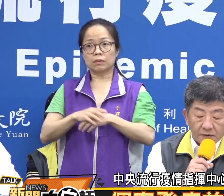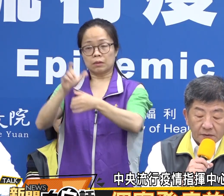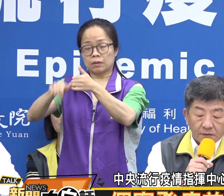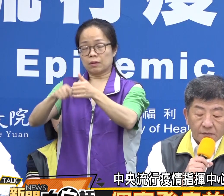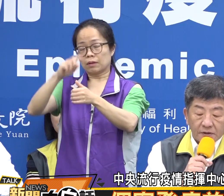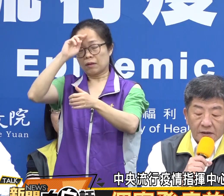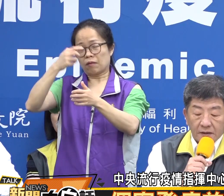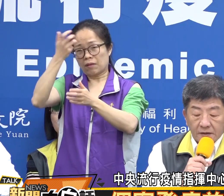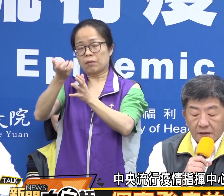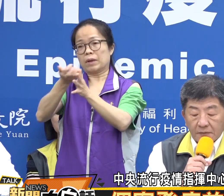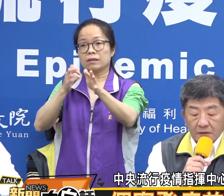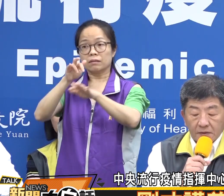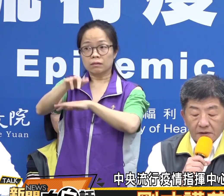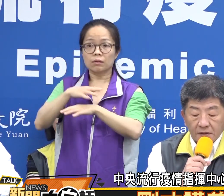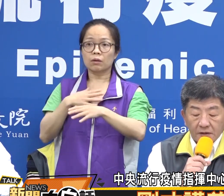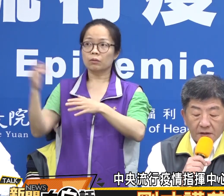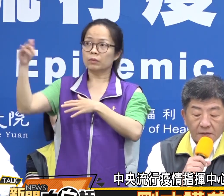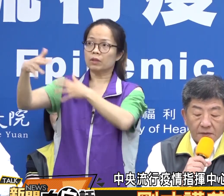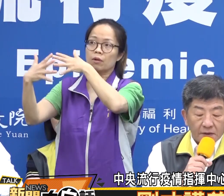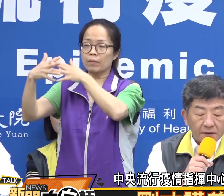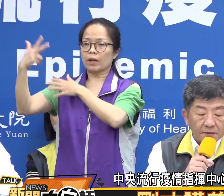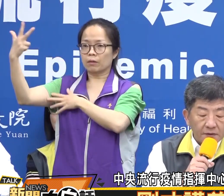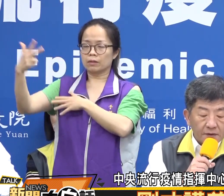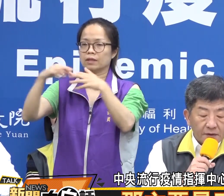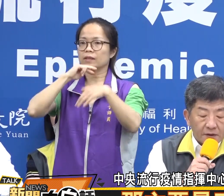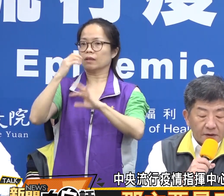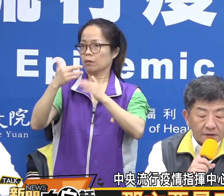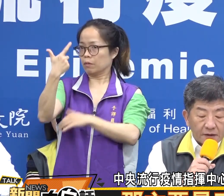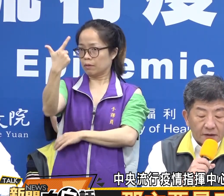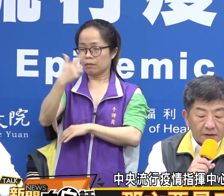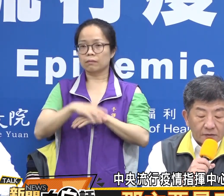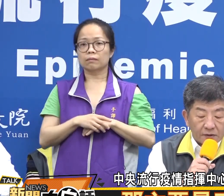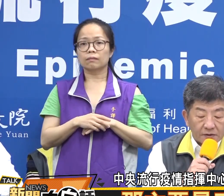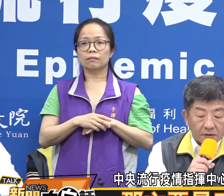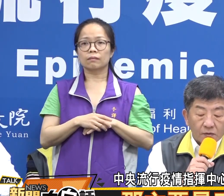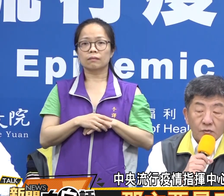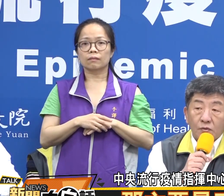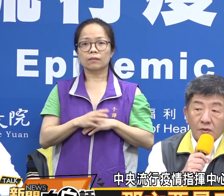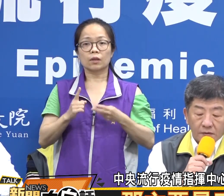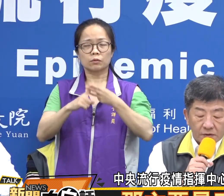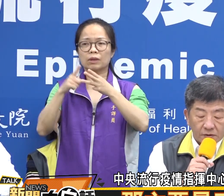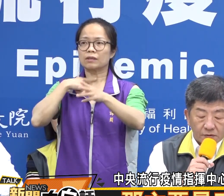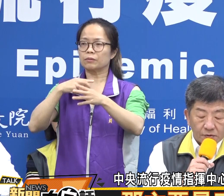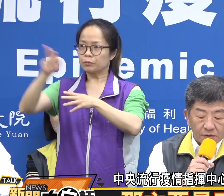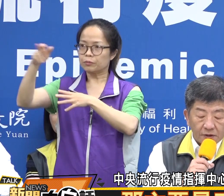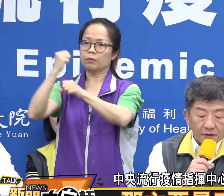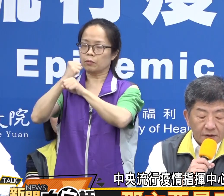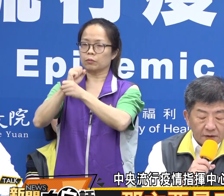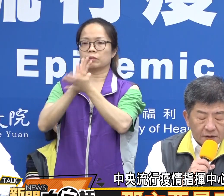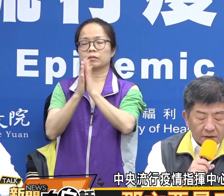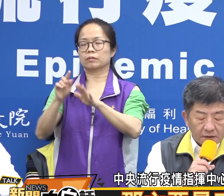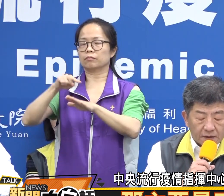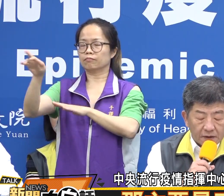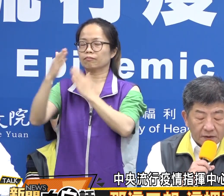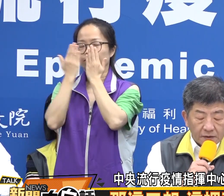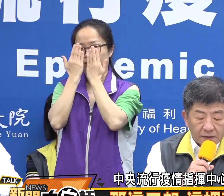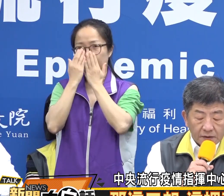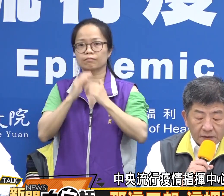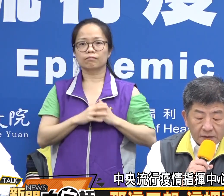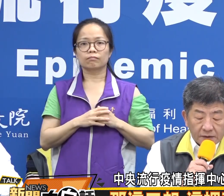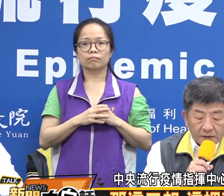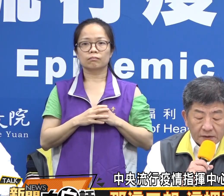病前后活动的国家，刚才讲美国7英国6，那主要是工作或就学。